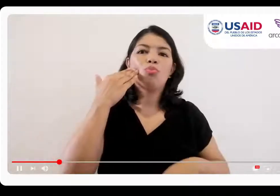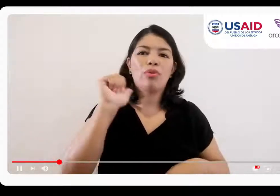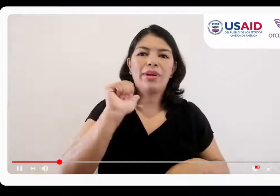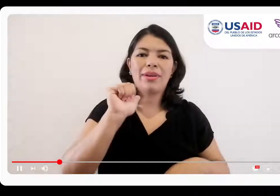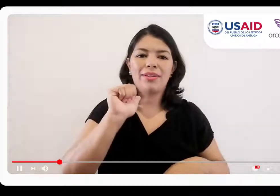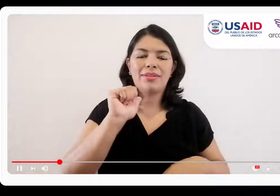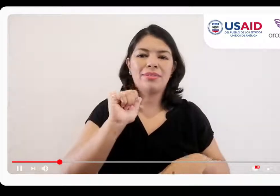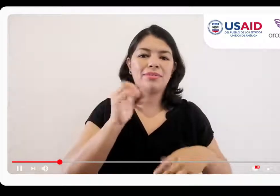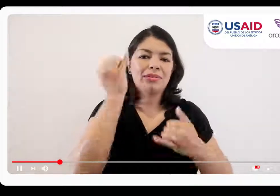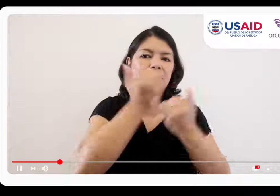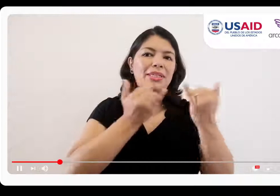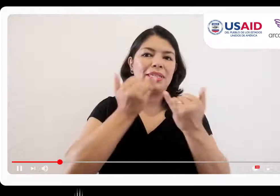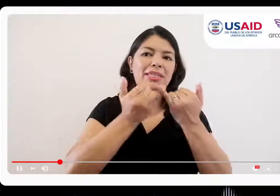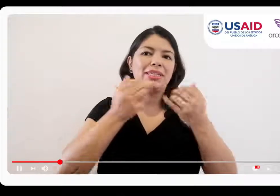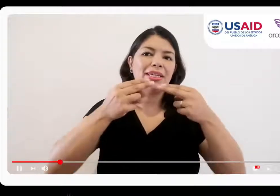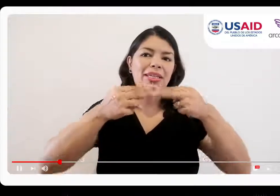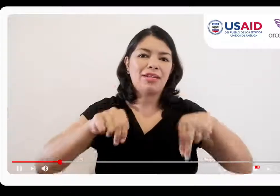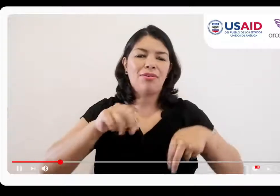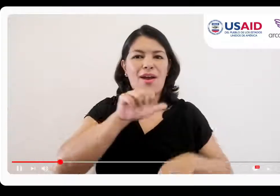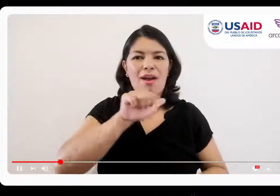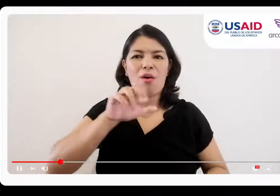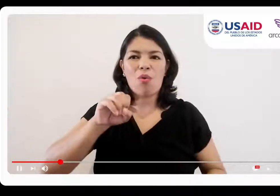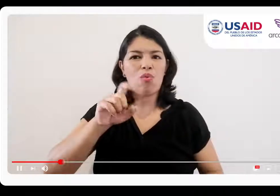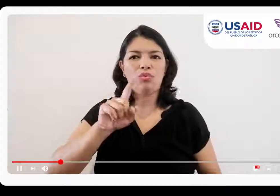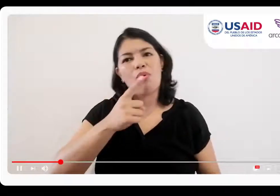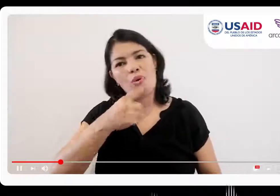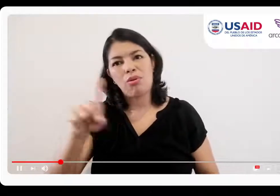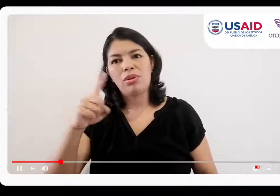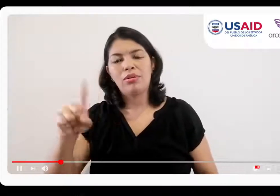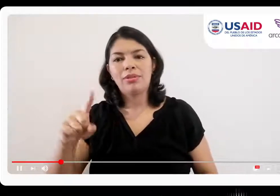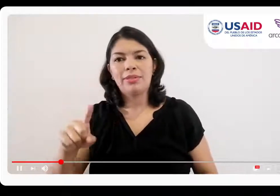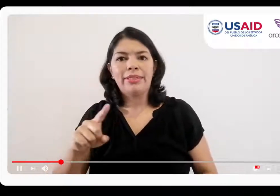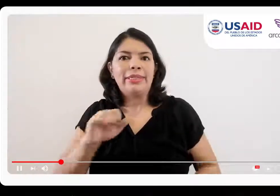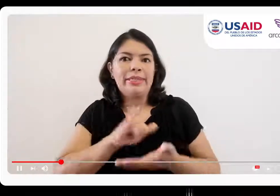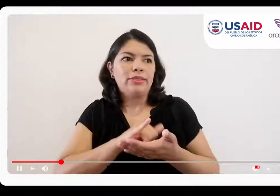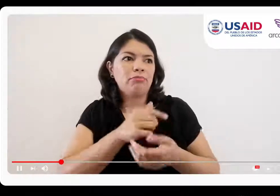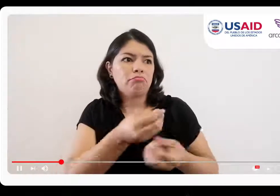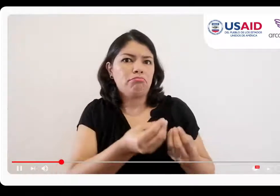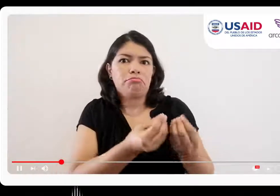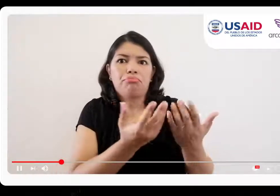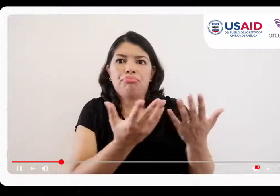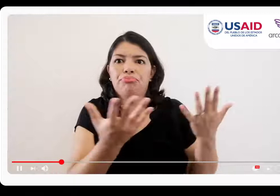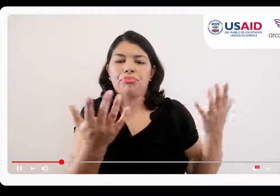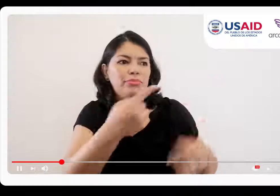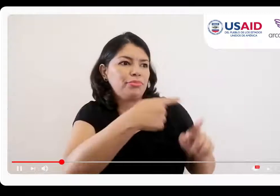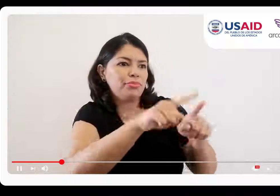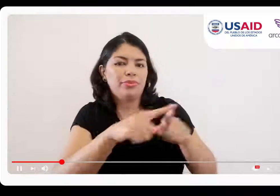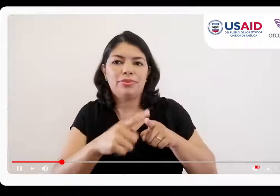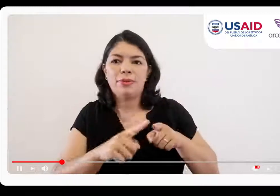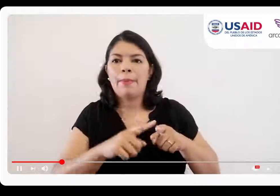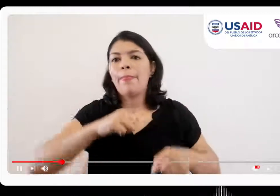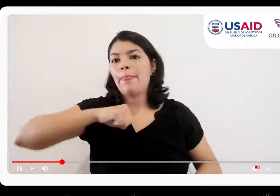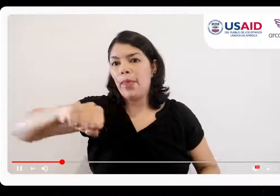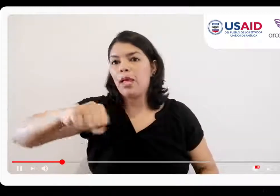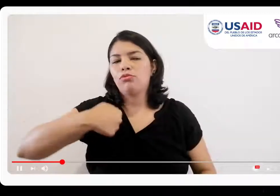con discapacidad, personas con identidad de género y no hegemónica. Entonces, eso es parte importante de la diversidad humana y parte de los derechos